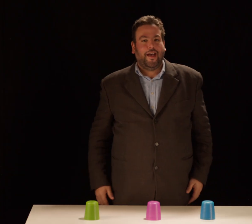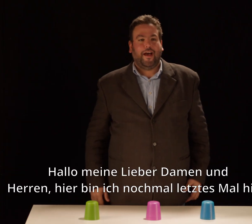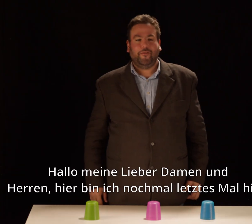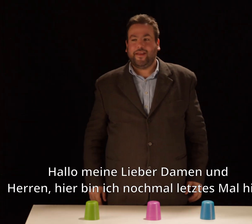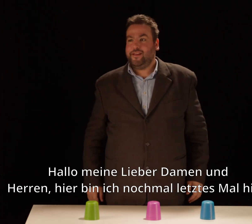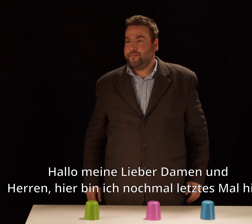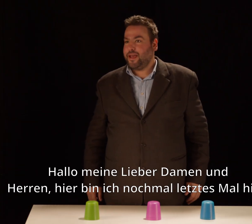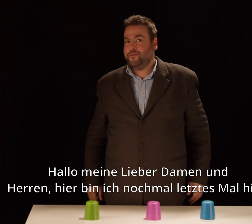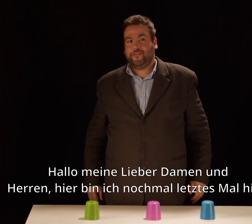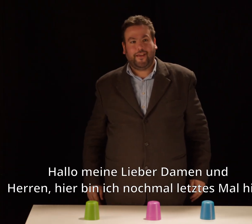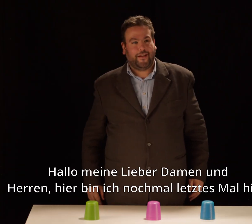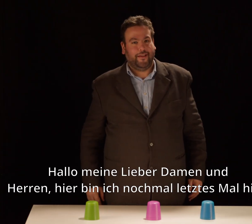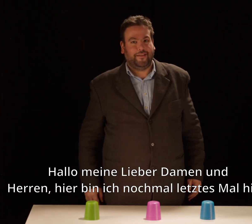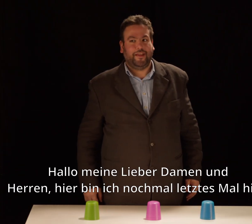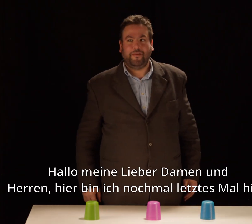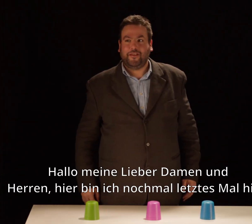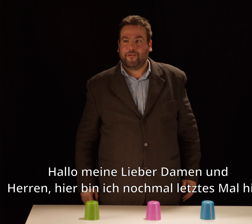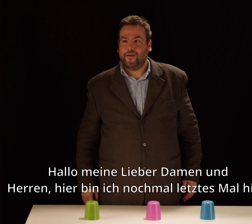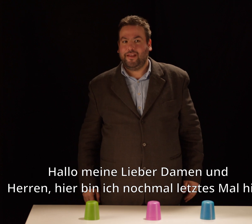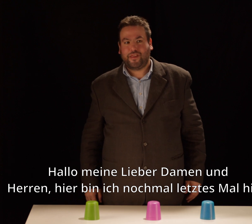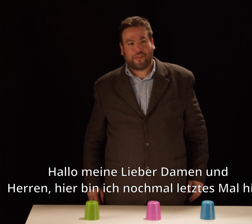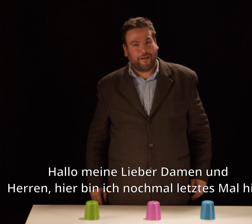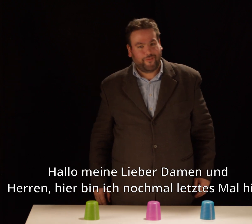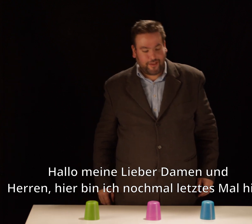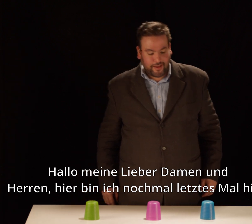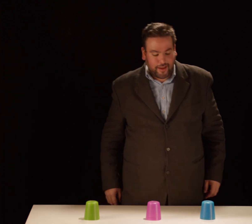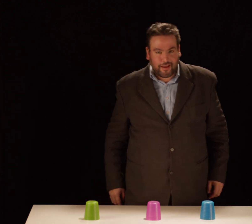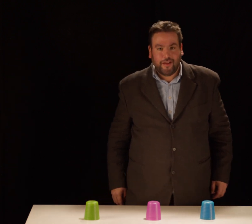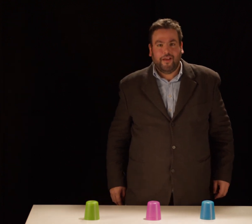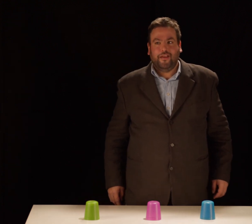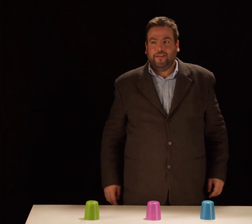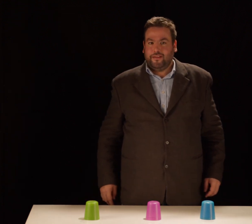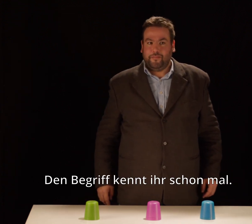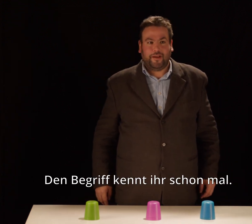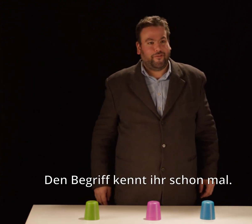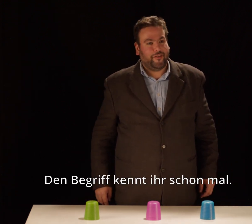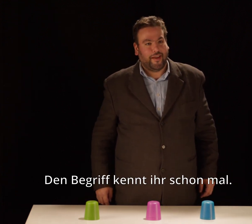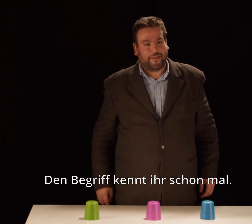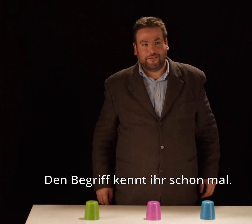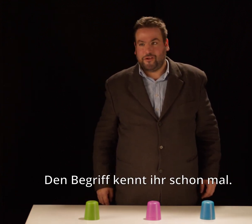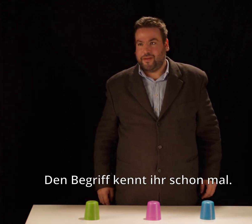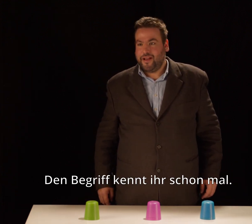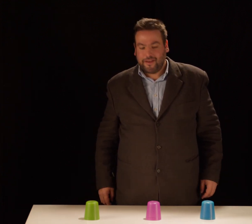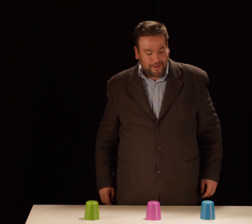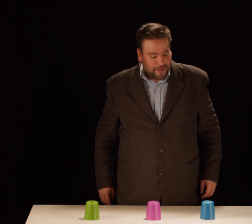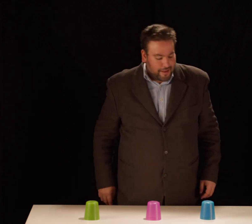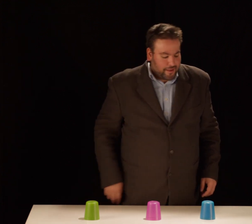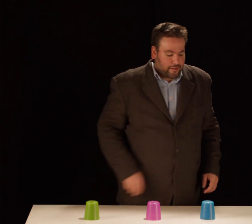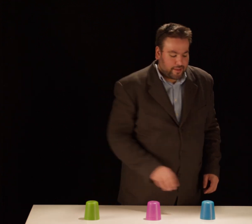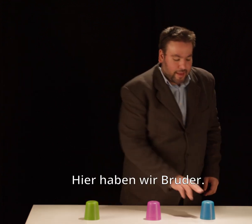Hallo meine lieben Damen und Herren, hier bin ich nochmal, letztes Mal hier. Den Begriff kennt ihr schon mal. Hier